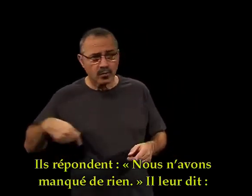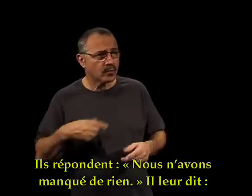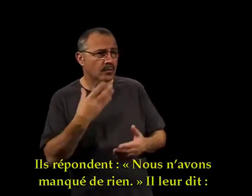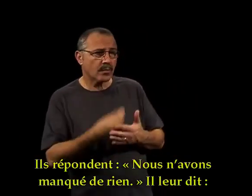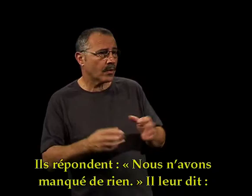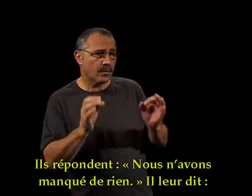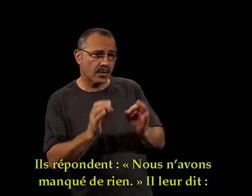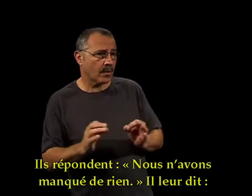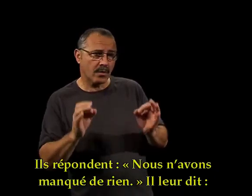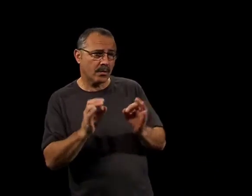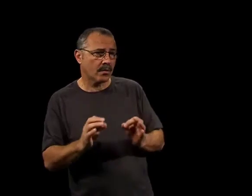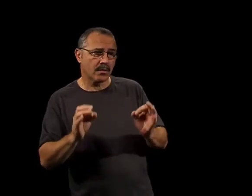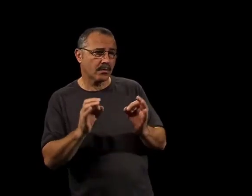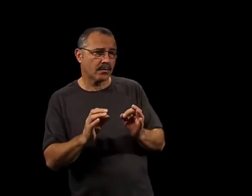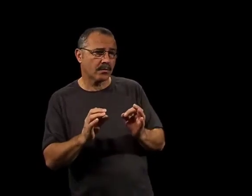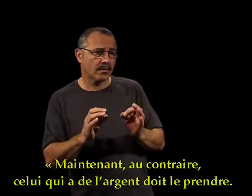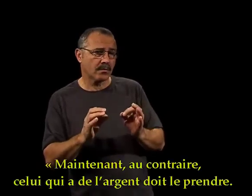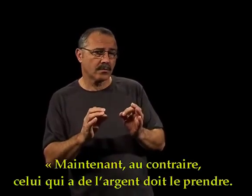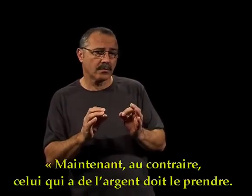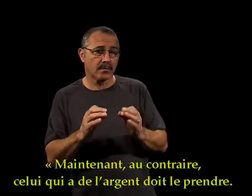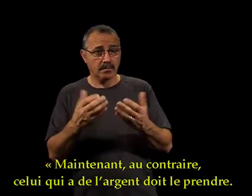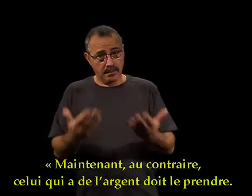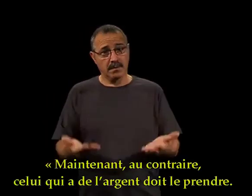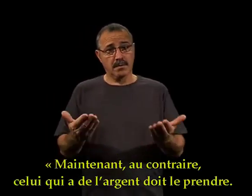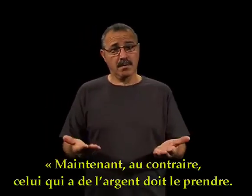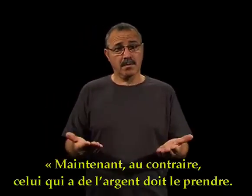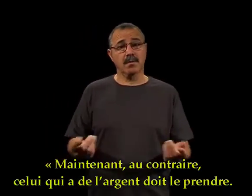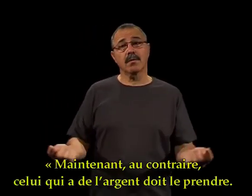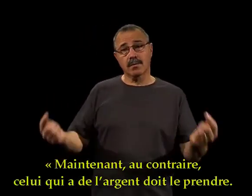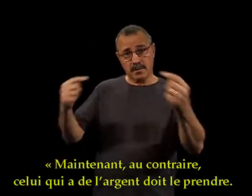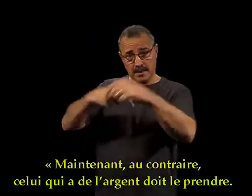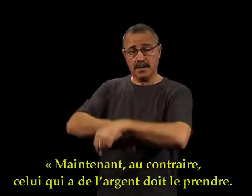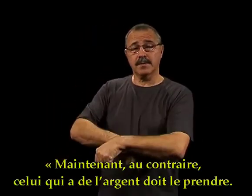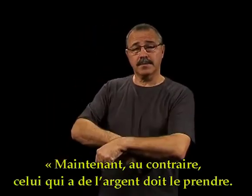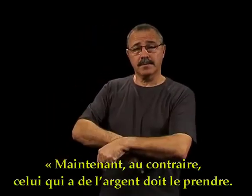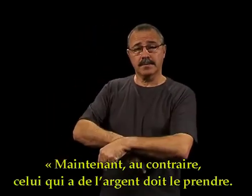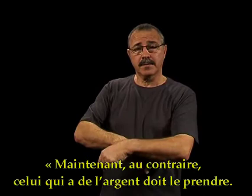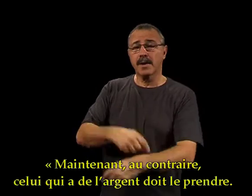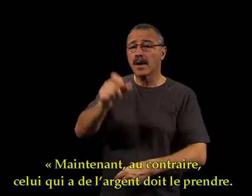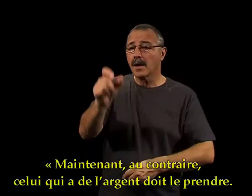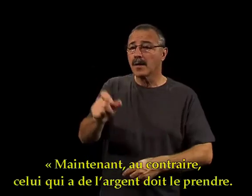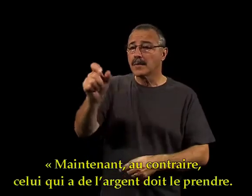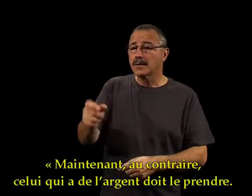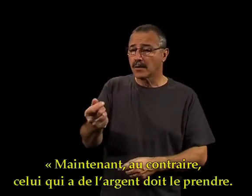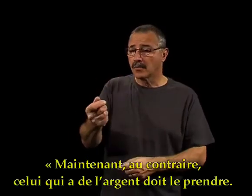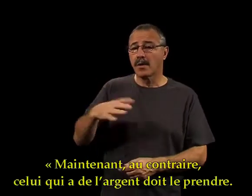Ils répondent, « Nous n'avons manqué de rien. » Il leur dit, « Maintenant, au